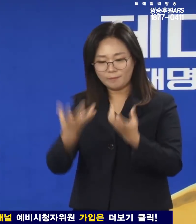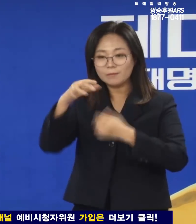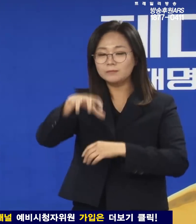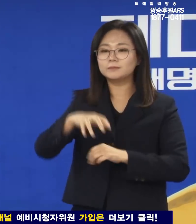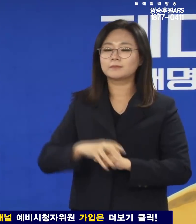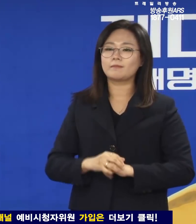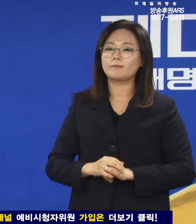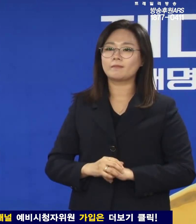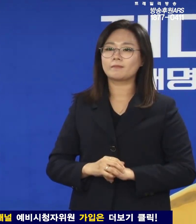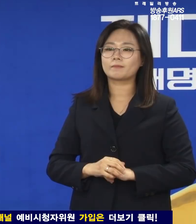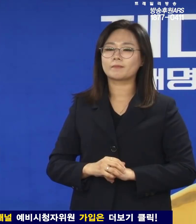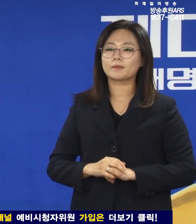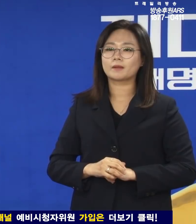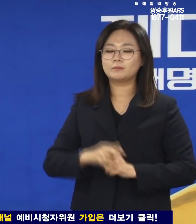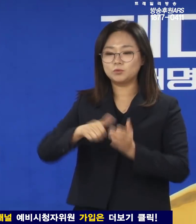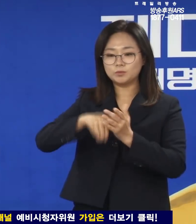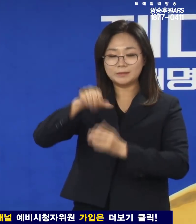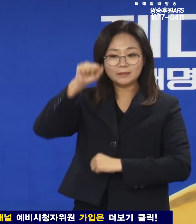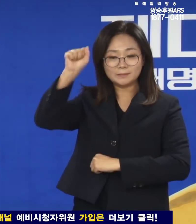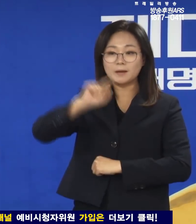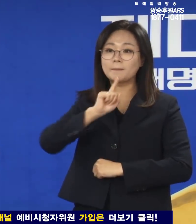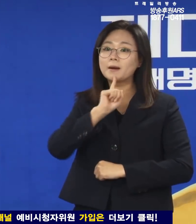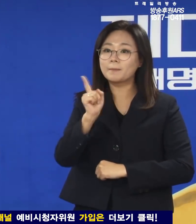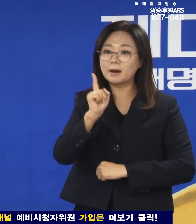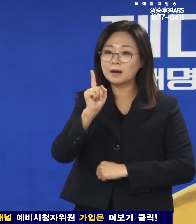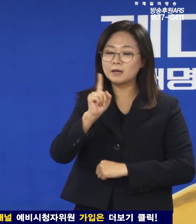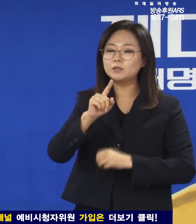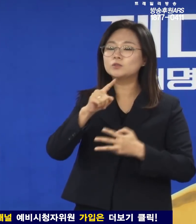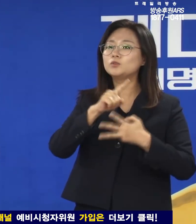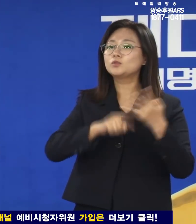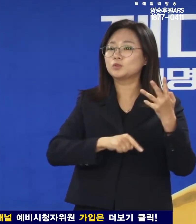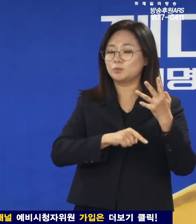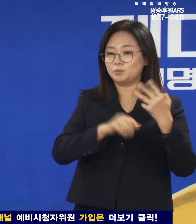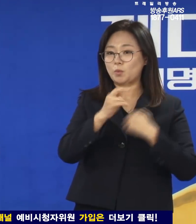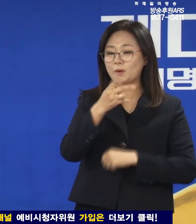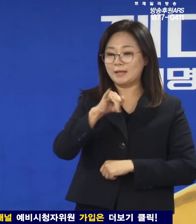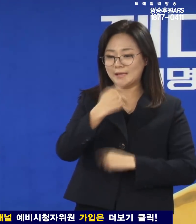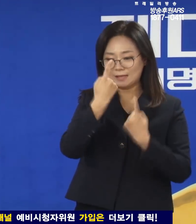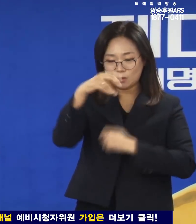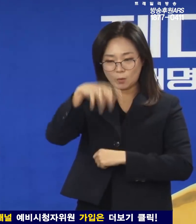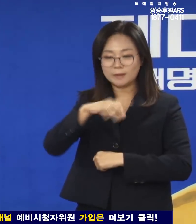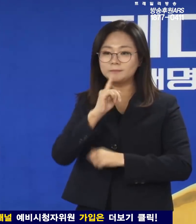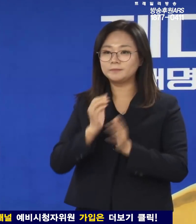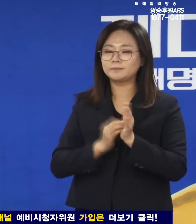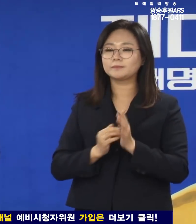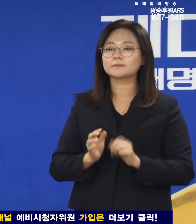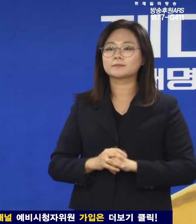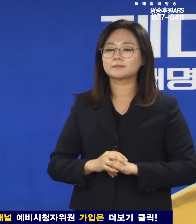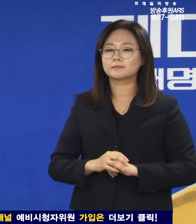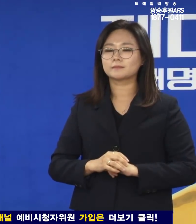행사장이었습니다. 대선 출마 선언은 윤봉길 기념관에서 했습니다.